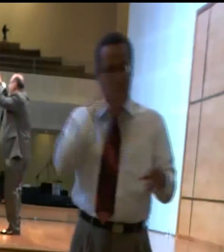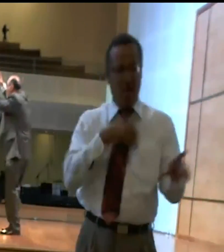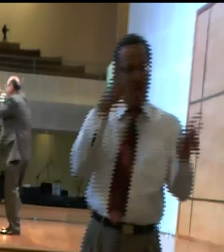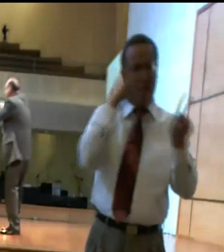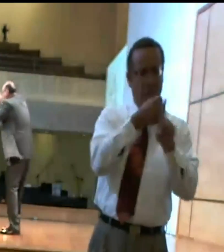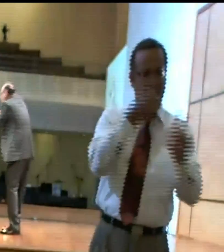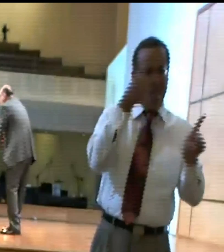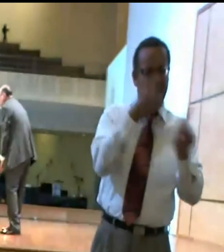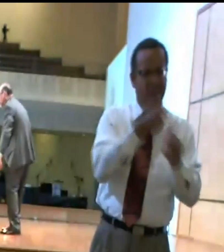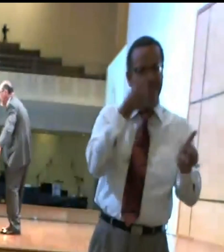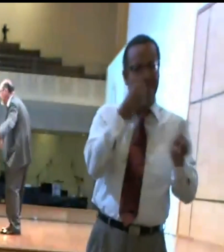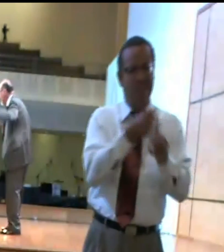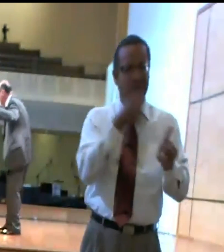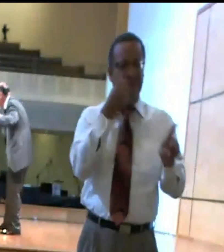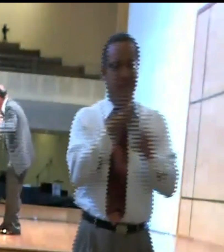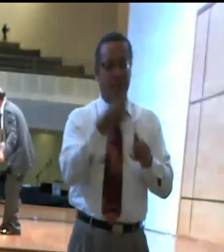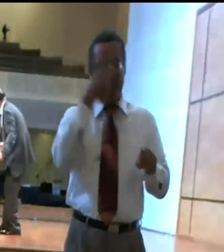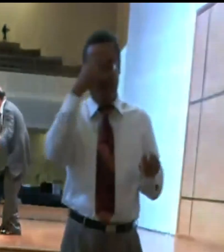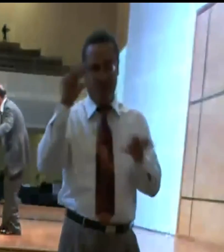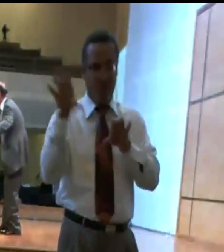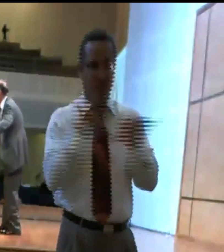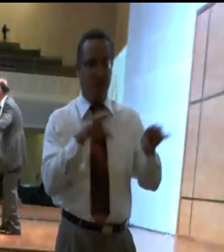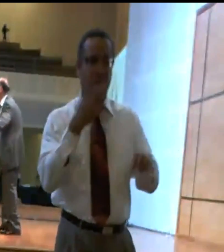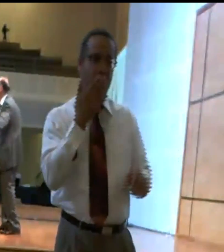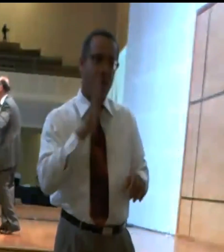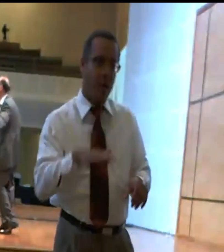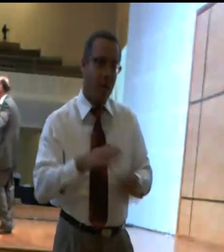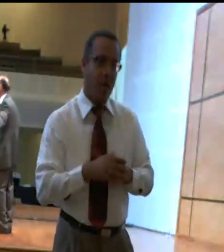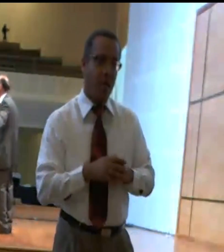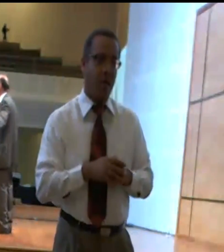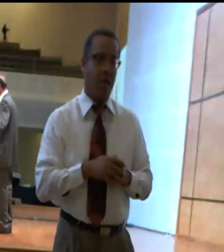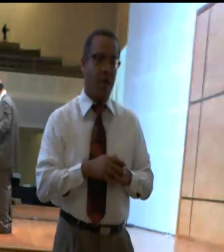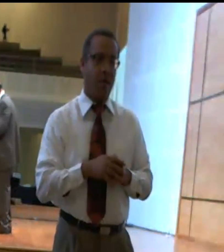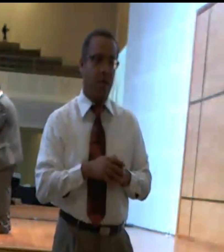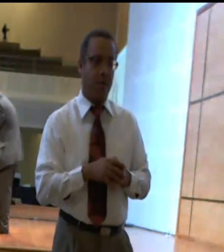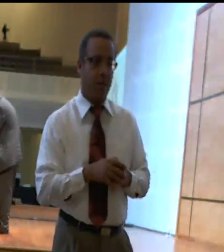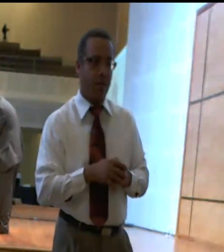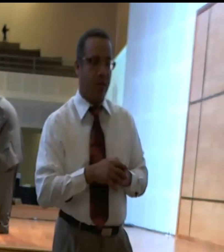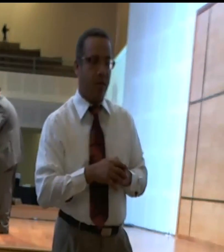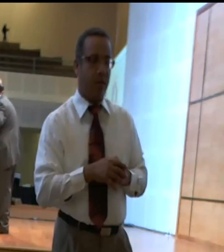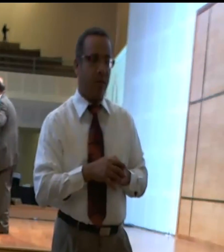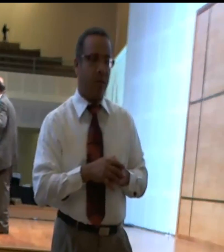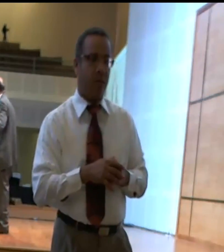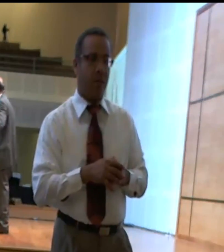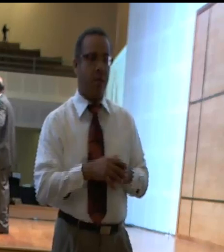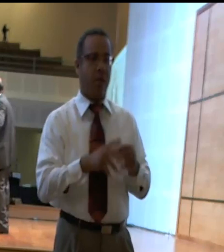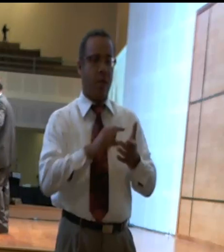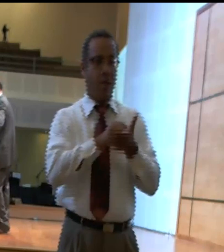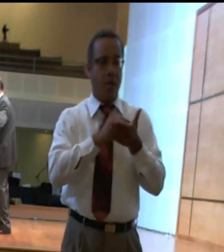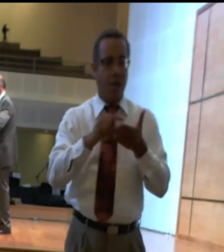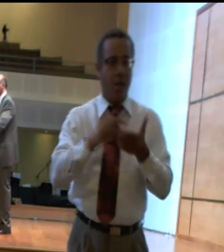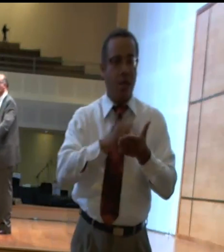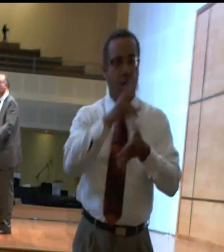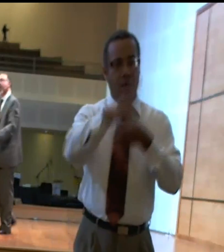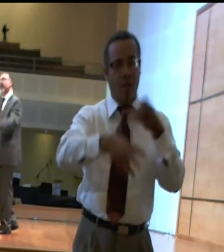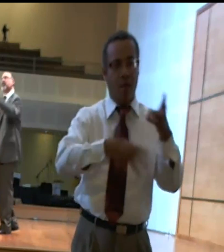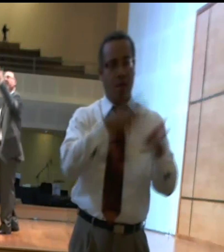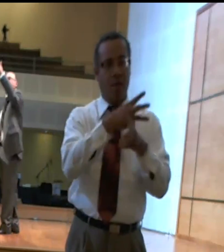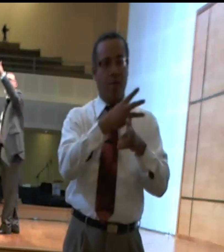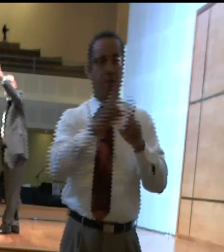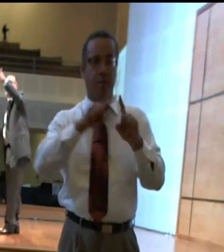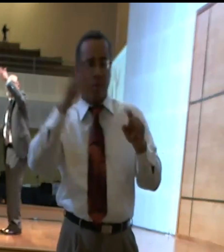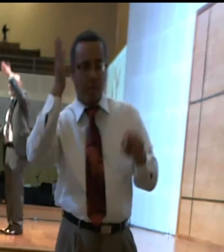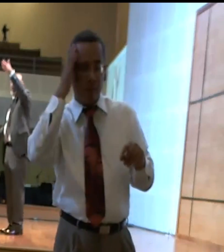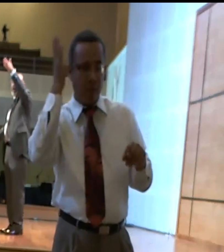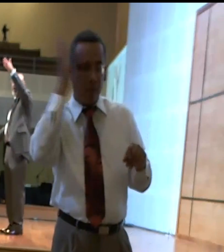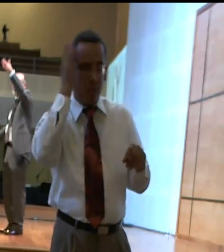se enseñoreen sobre otros hombres para hacer mal. Esa es una terrible realidad en este mundo caído. Pero